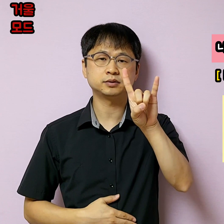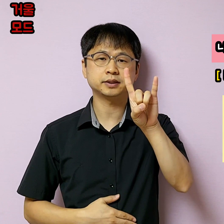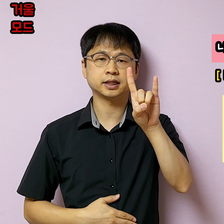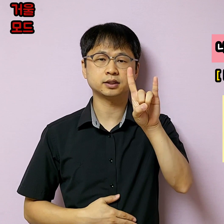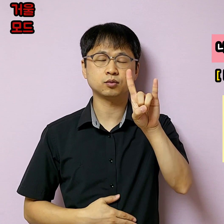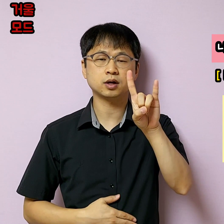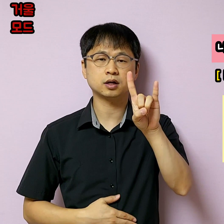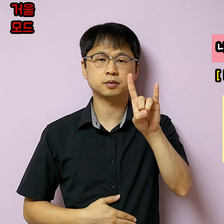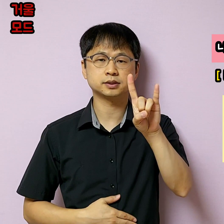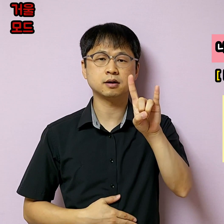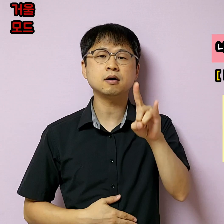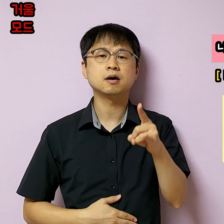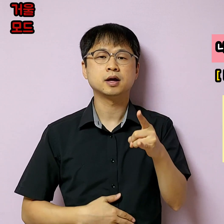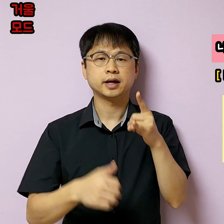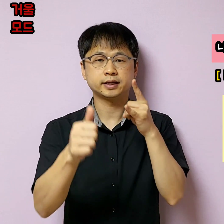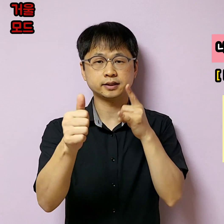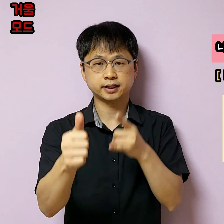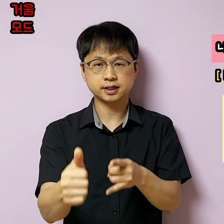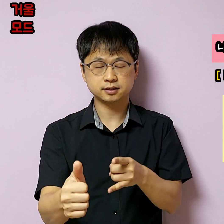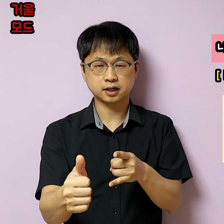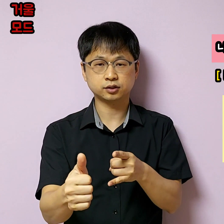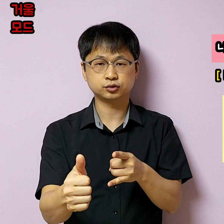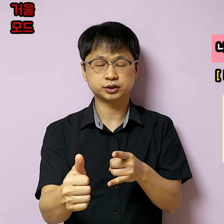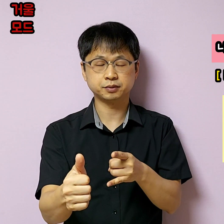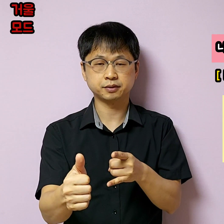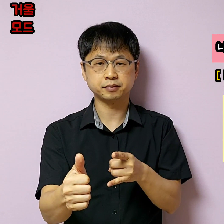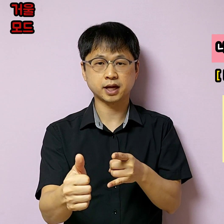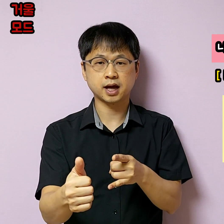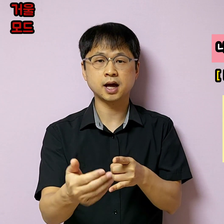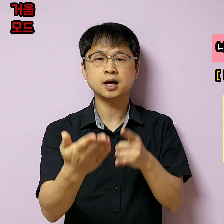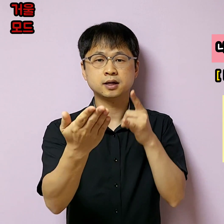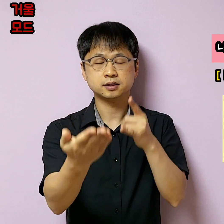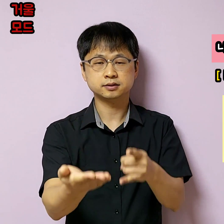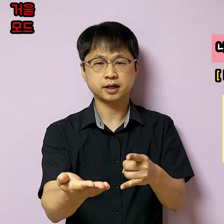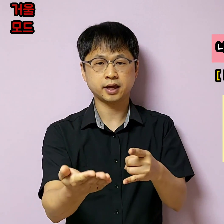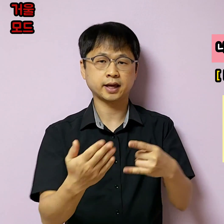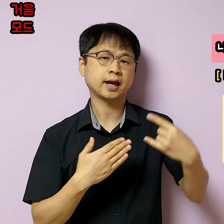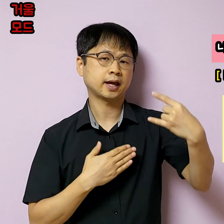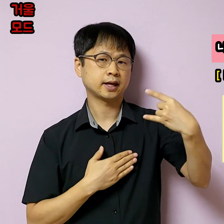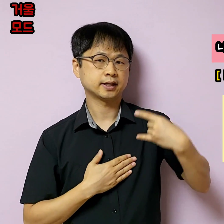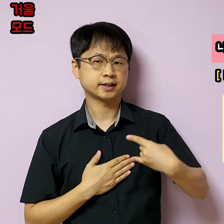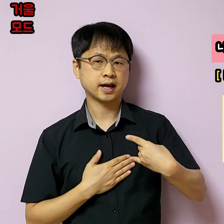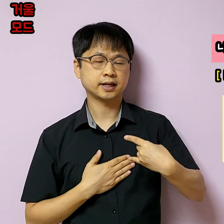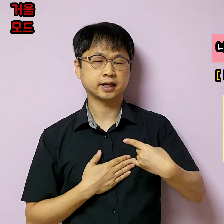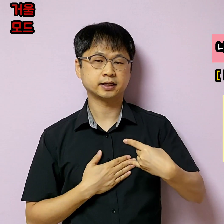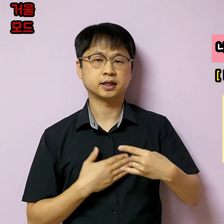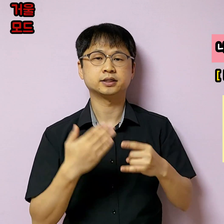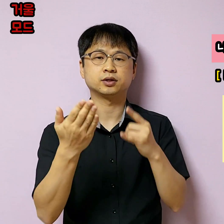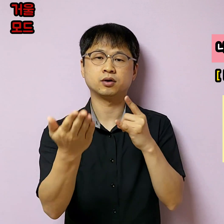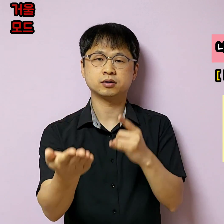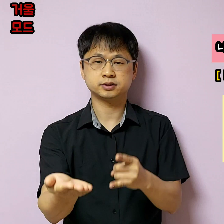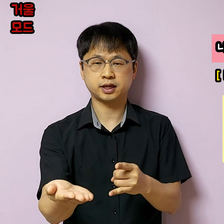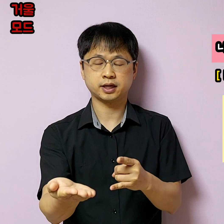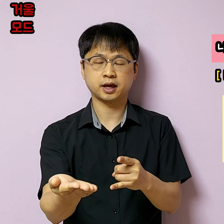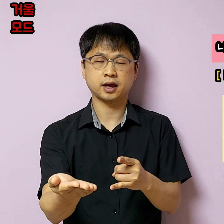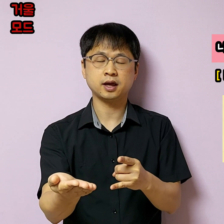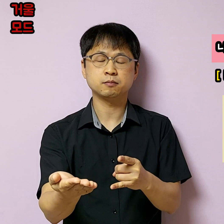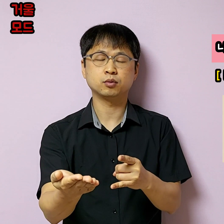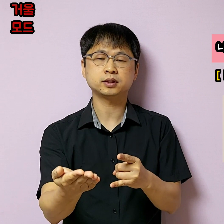검지와 새끼손가락을 펴서 해당 대상을 가르쳐 주시면 됩니다. 그대에게 나에게가 되겠죠. 그대에게